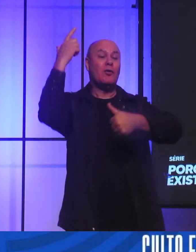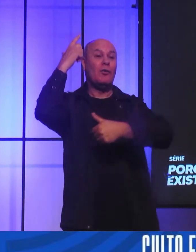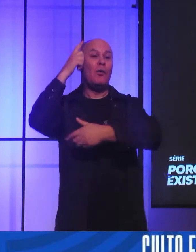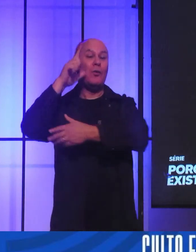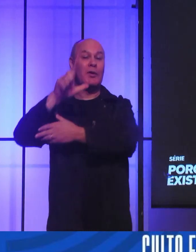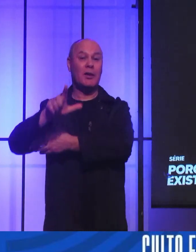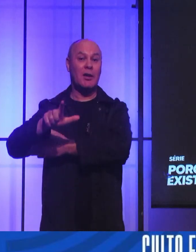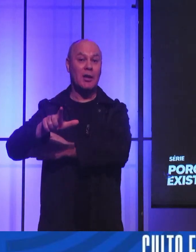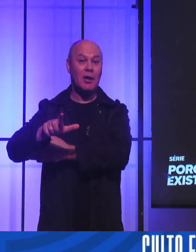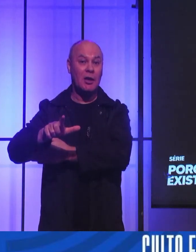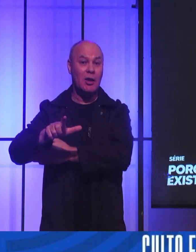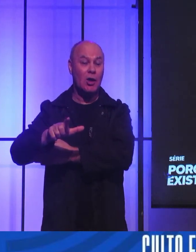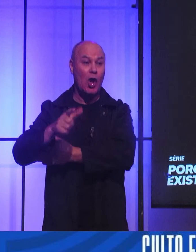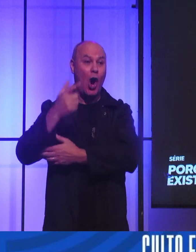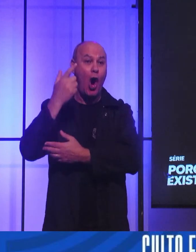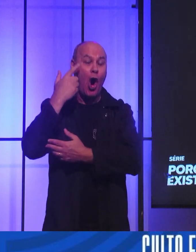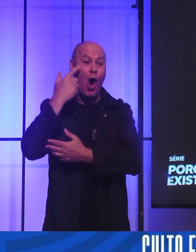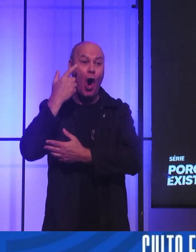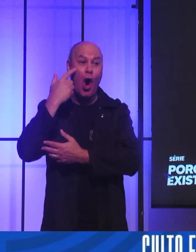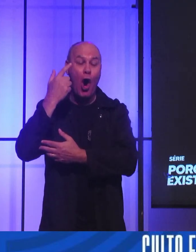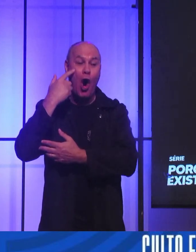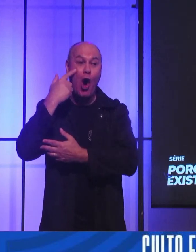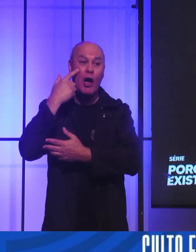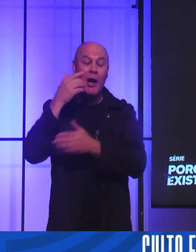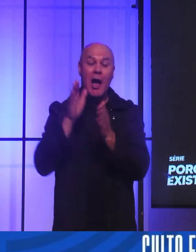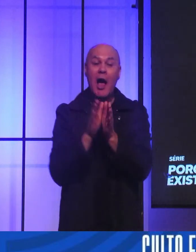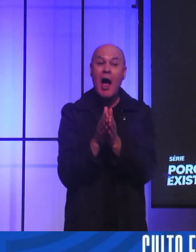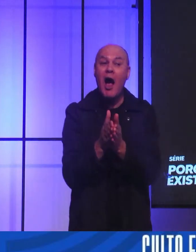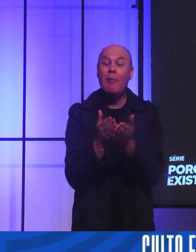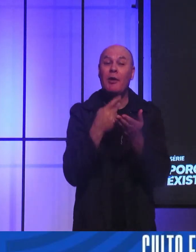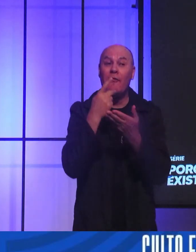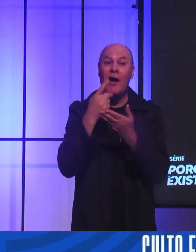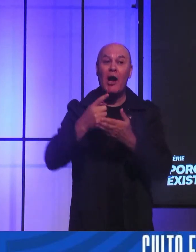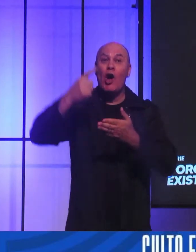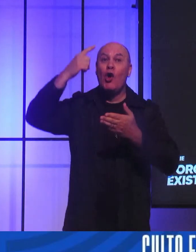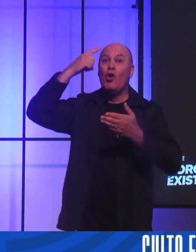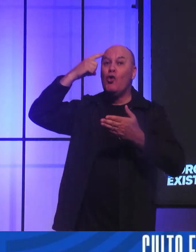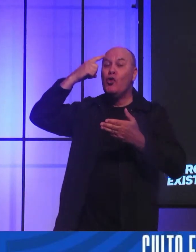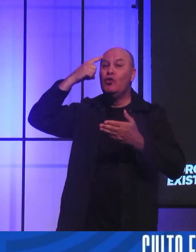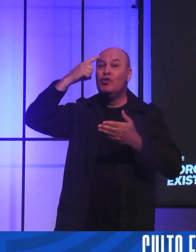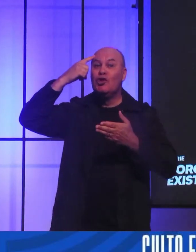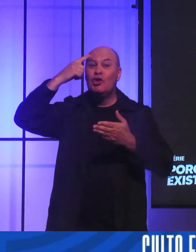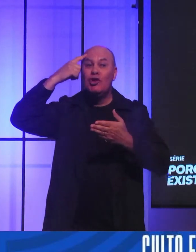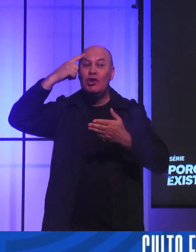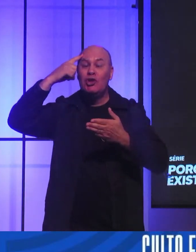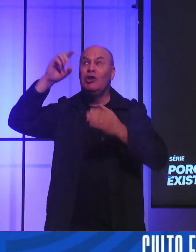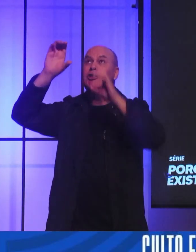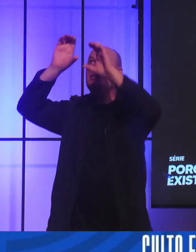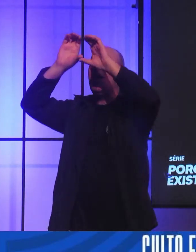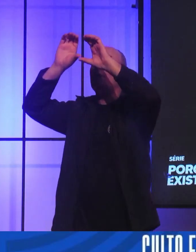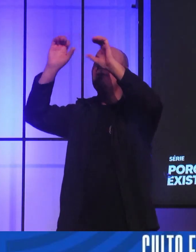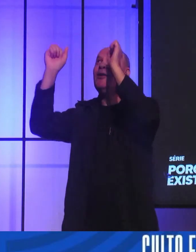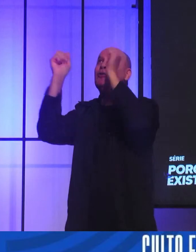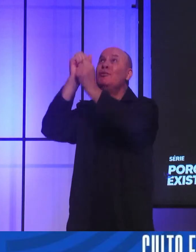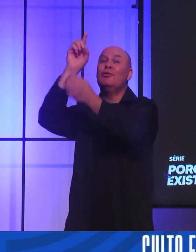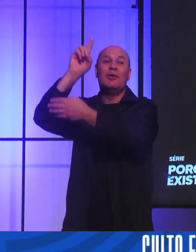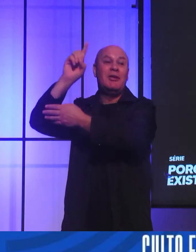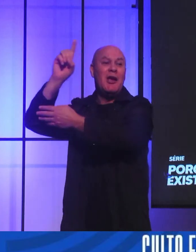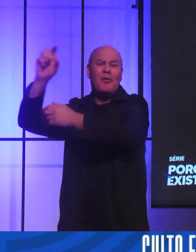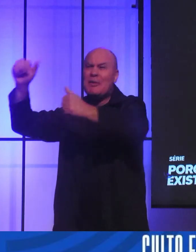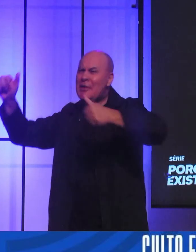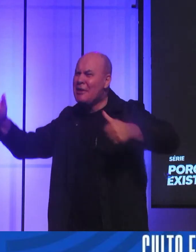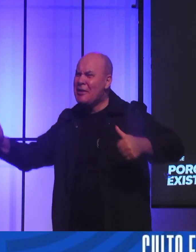um dia na presença de Deus será melhor que toda a sua vida com os melhores